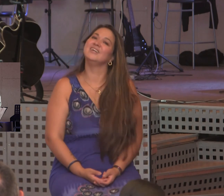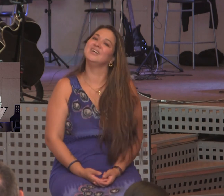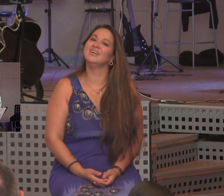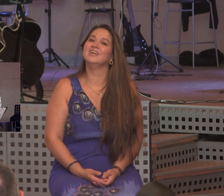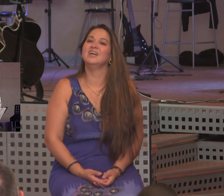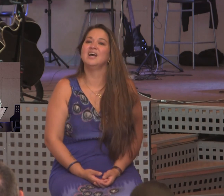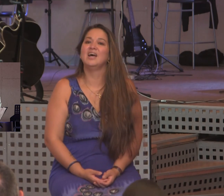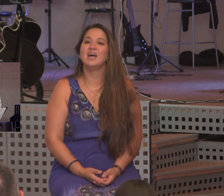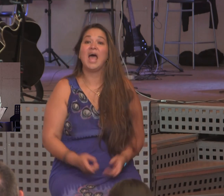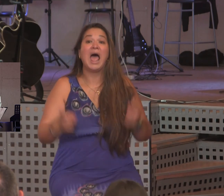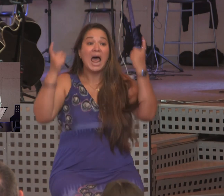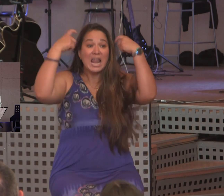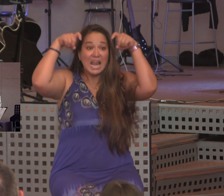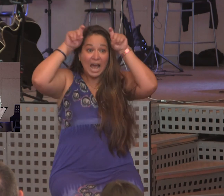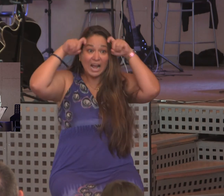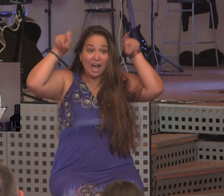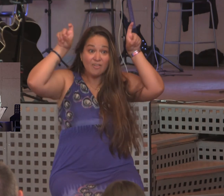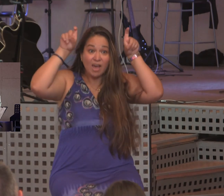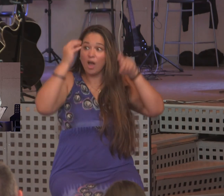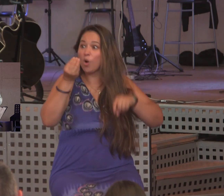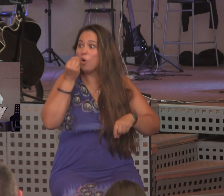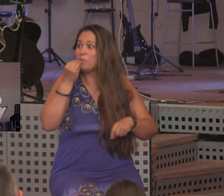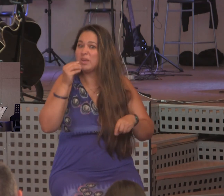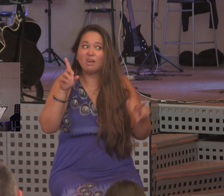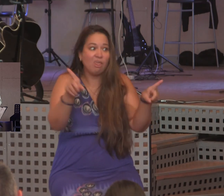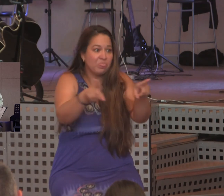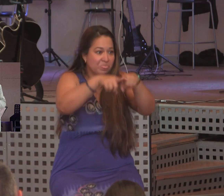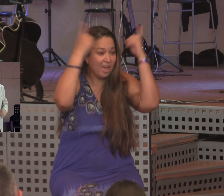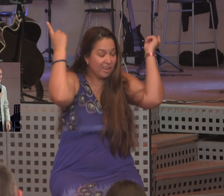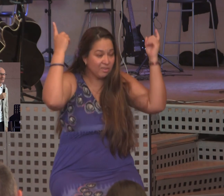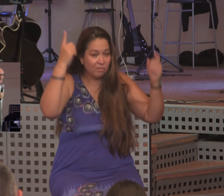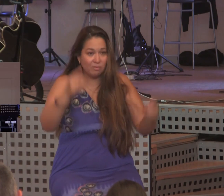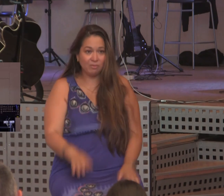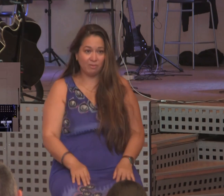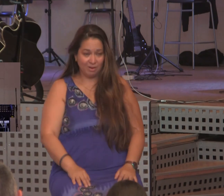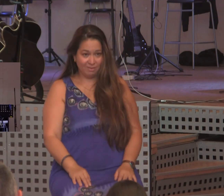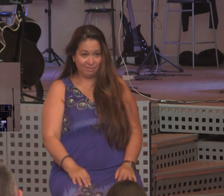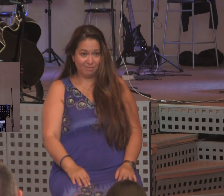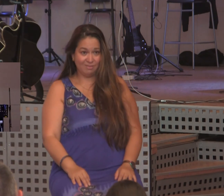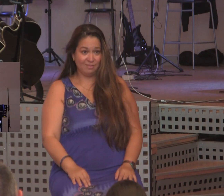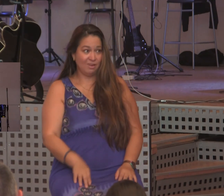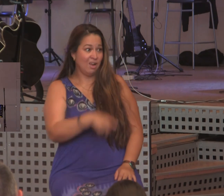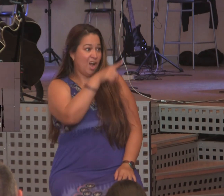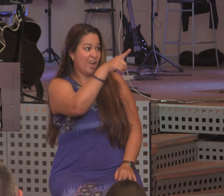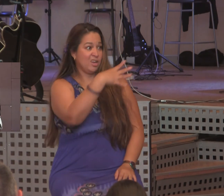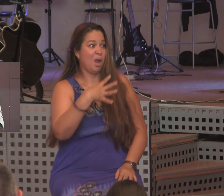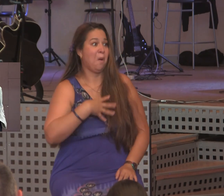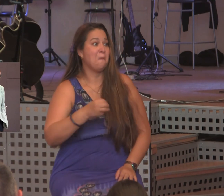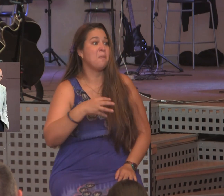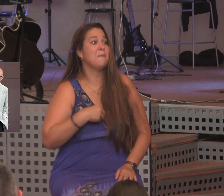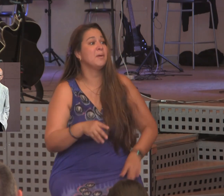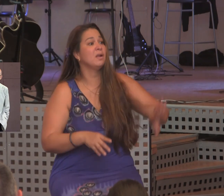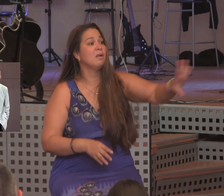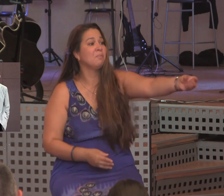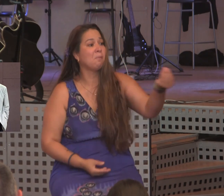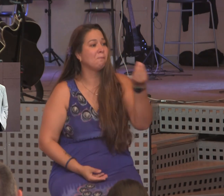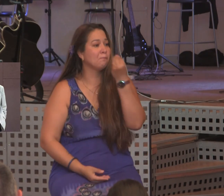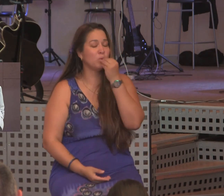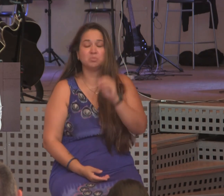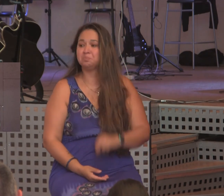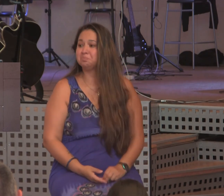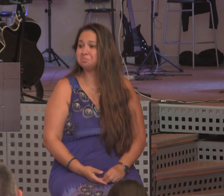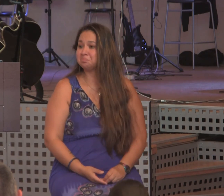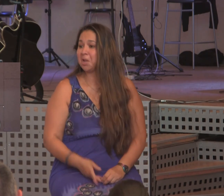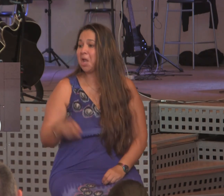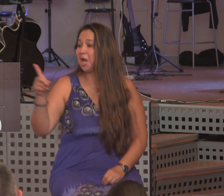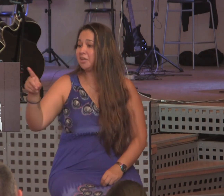Las cabras se pueden comer, es que yo las he visto, Las cabras se pueden comer un papel que haya por ahí tirado,